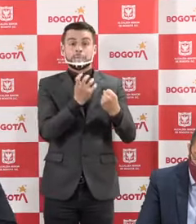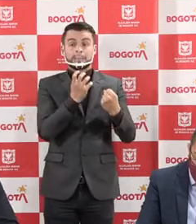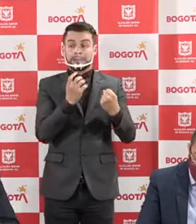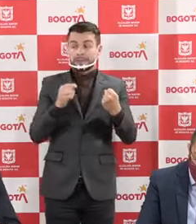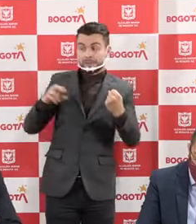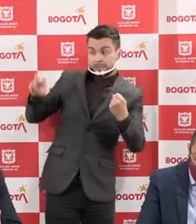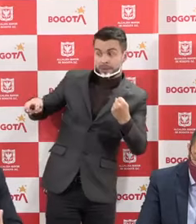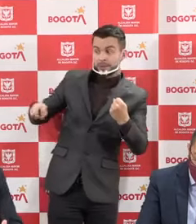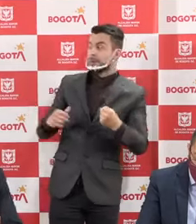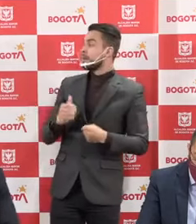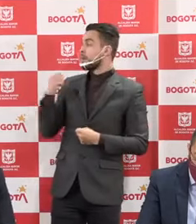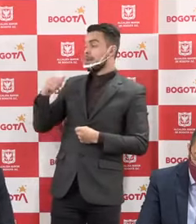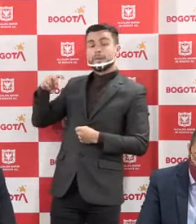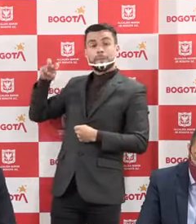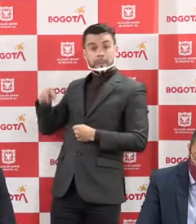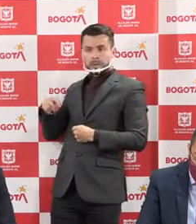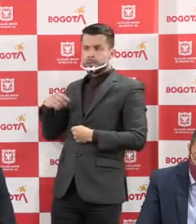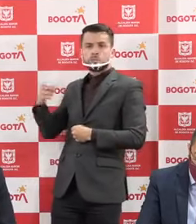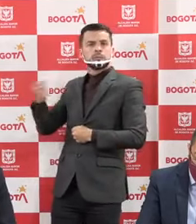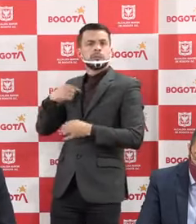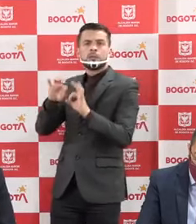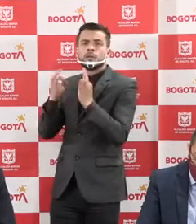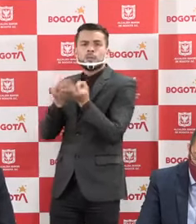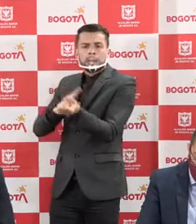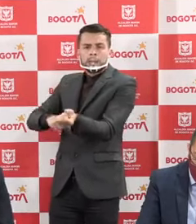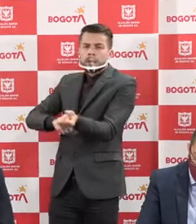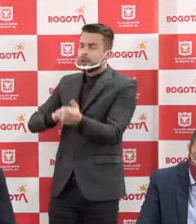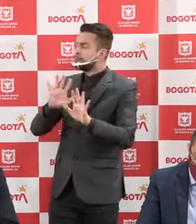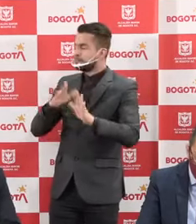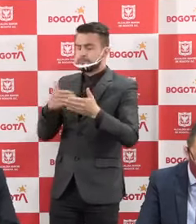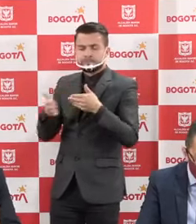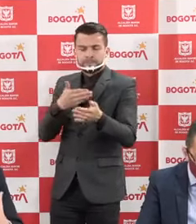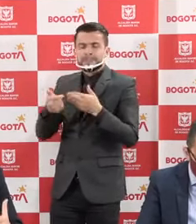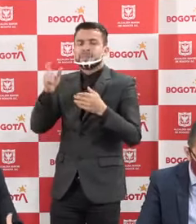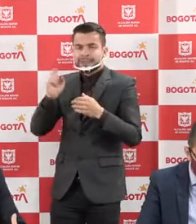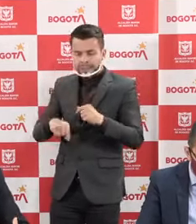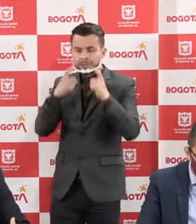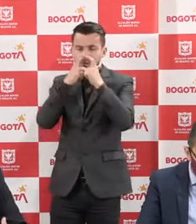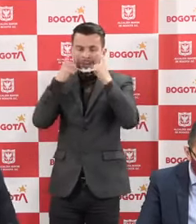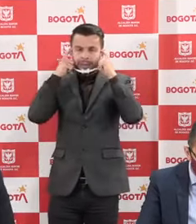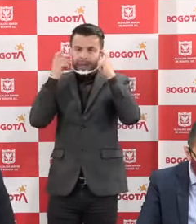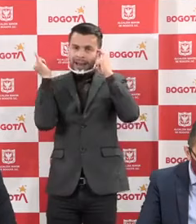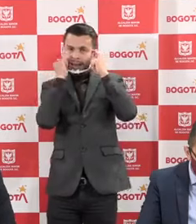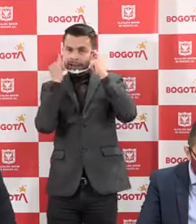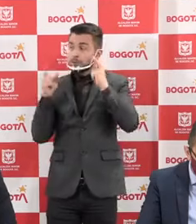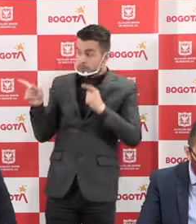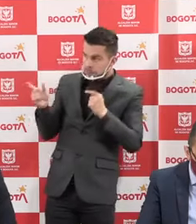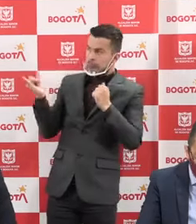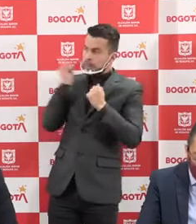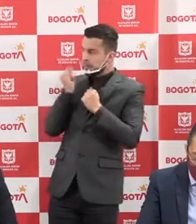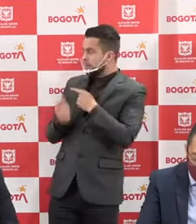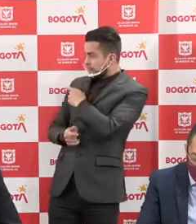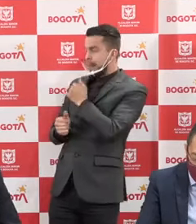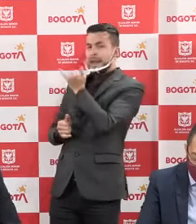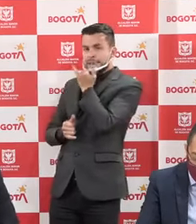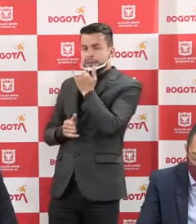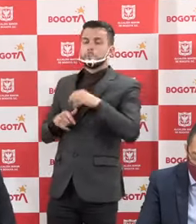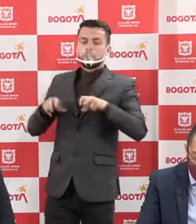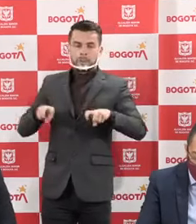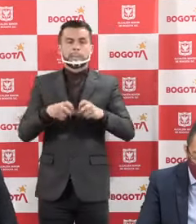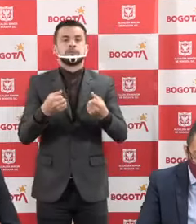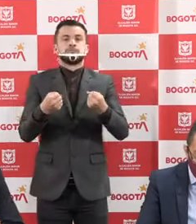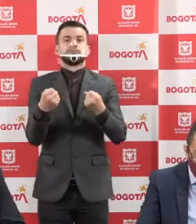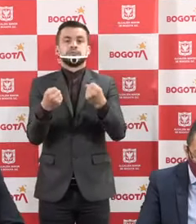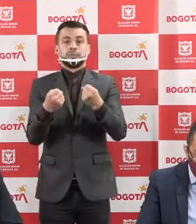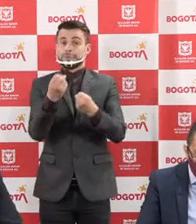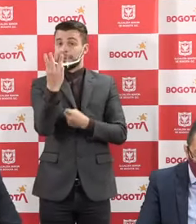personas aún si son de su núcleo familiar la medida establece que usen permanentemente el tapabocas y que eviten ir más